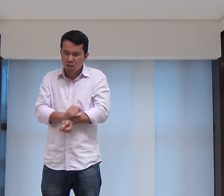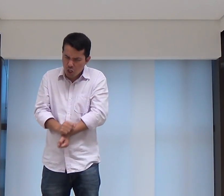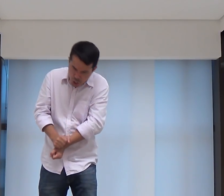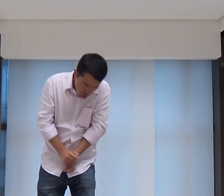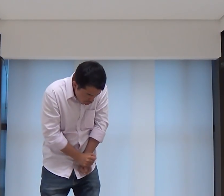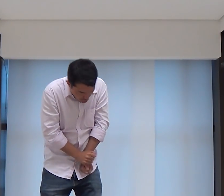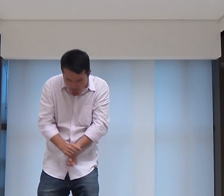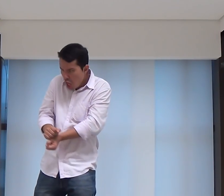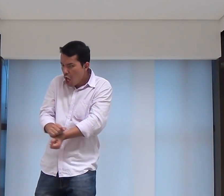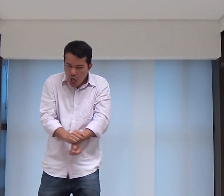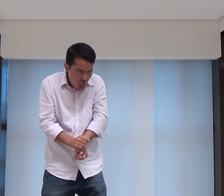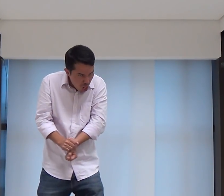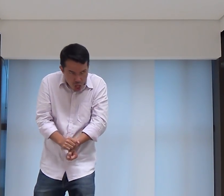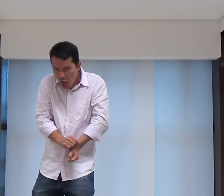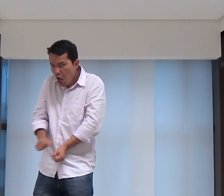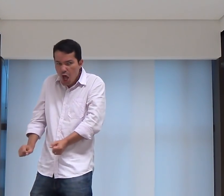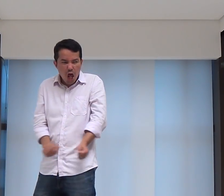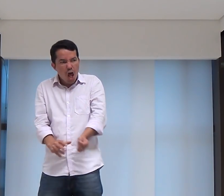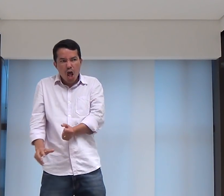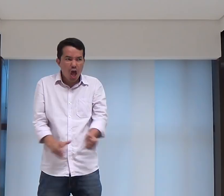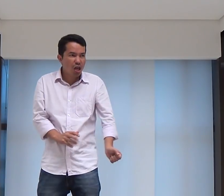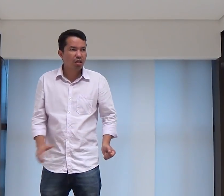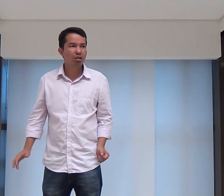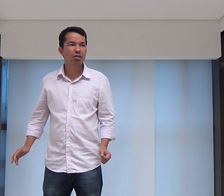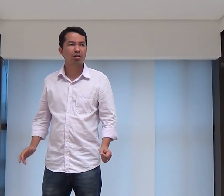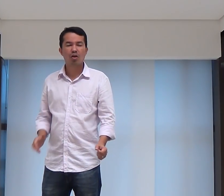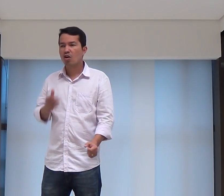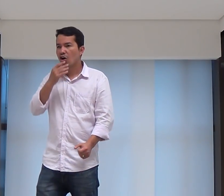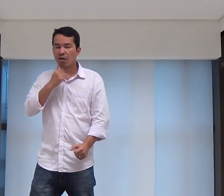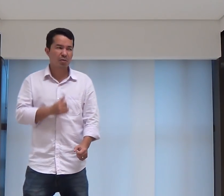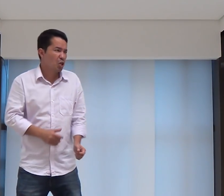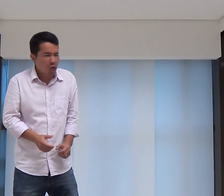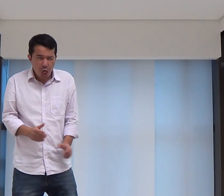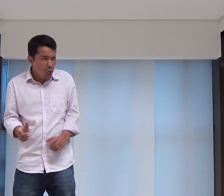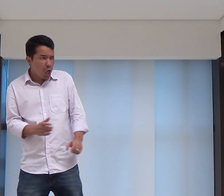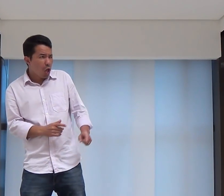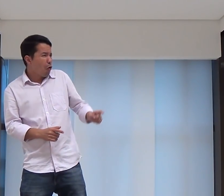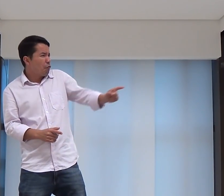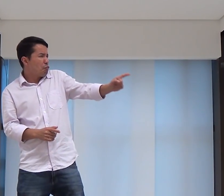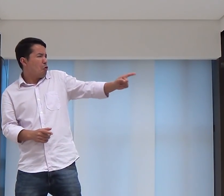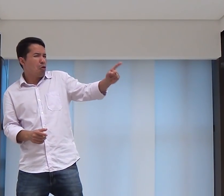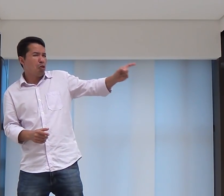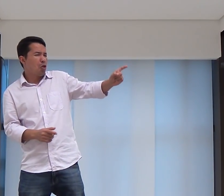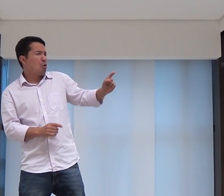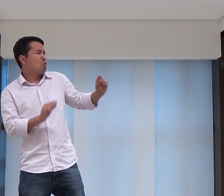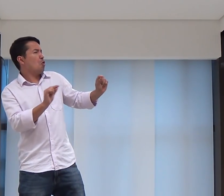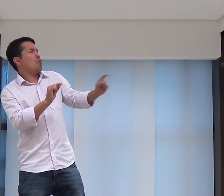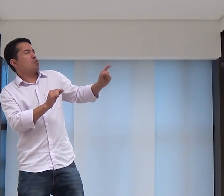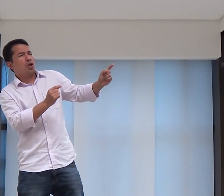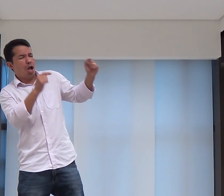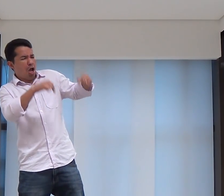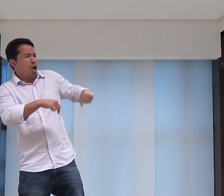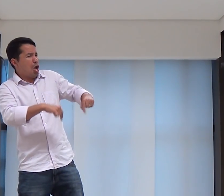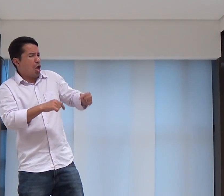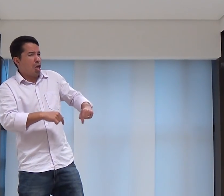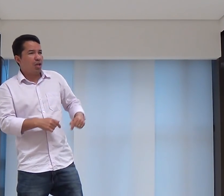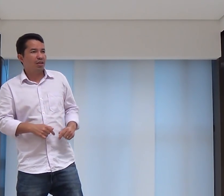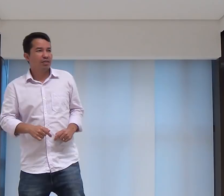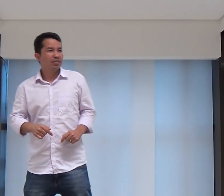vê uma pessoa possessa. Ela está presa, né? E possessa. Quem é